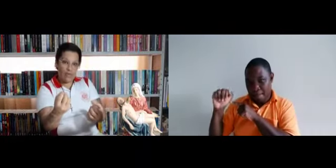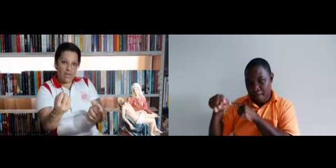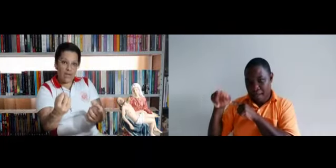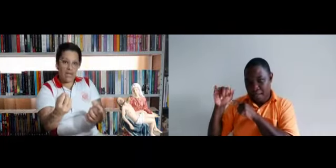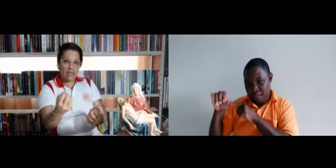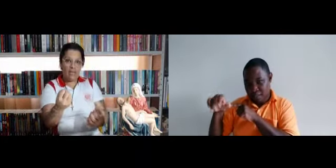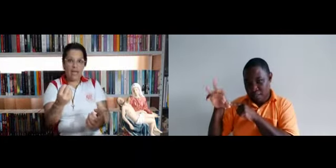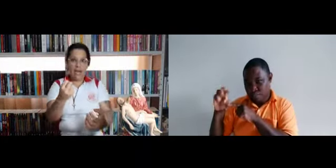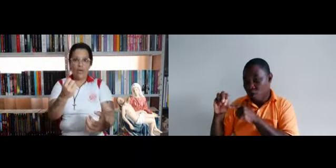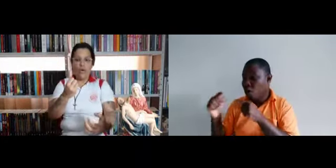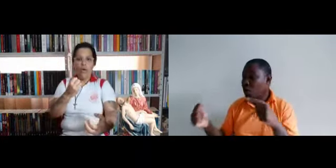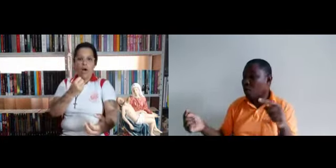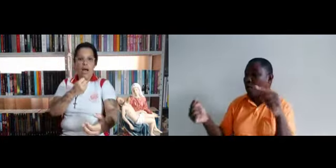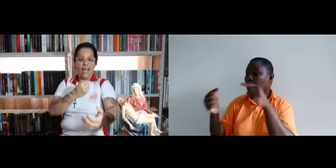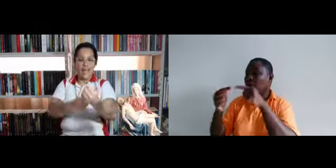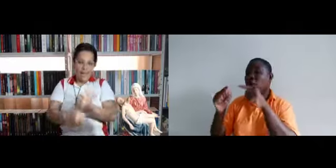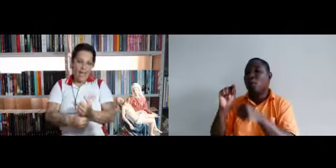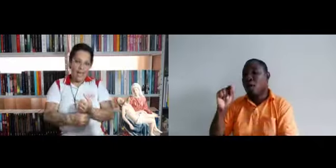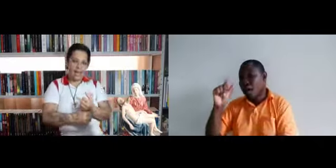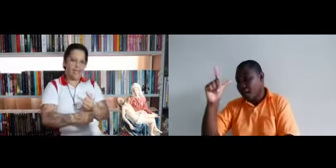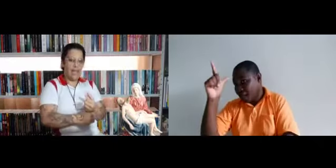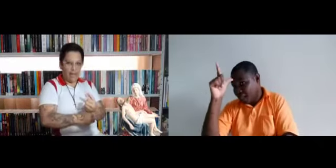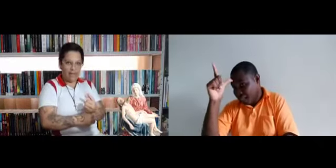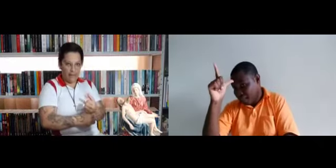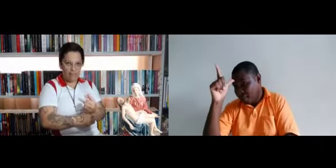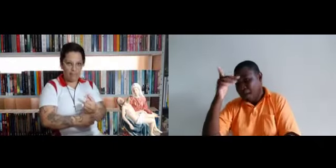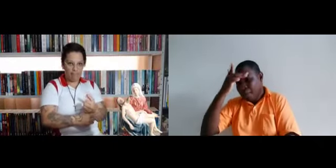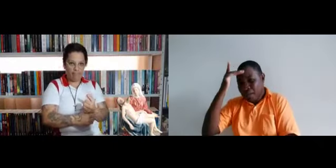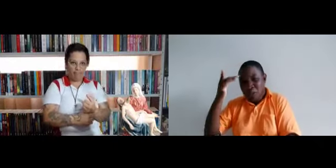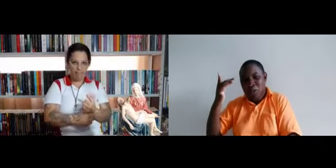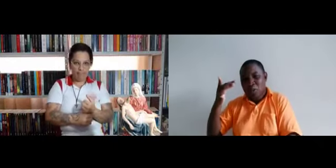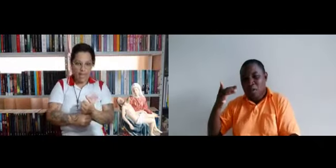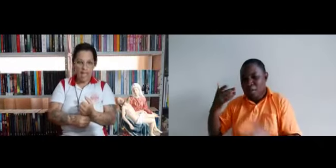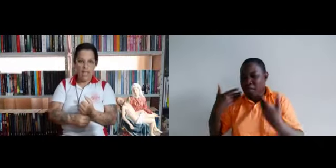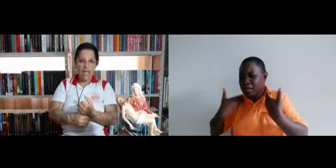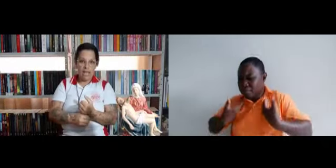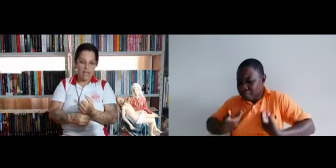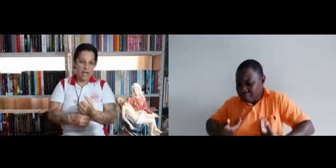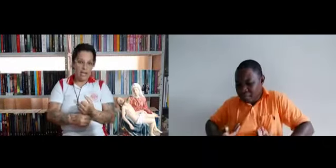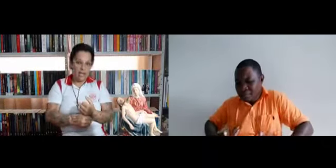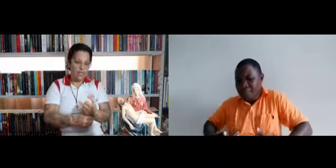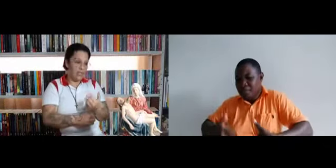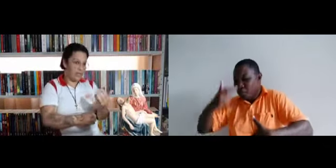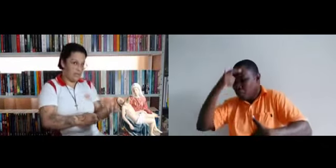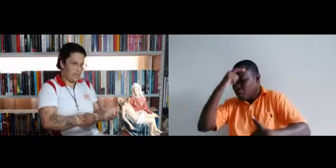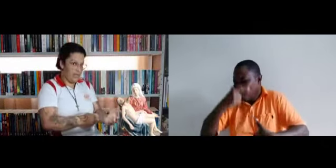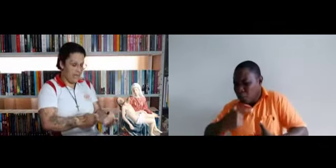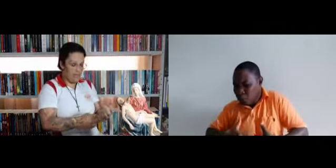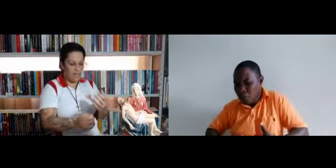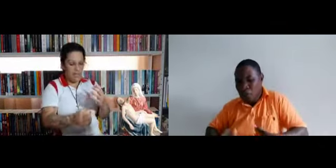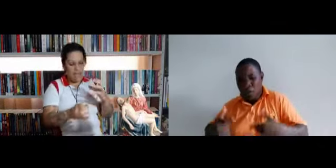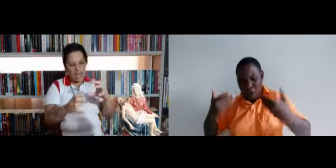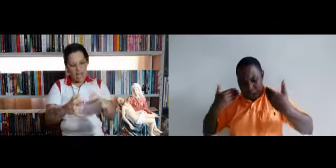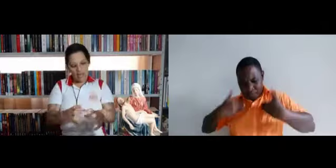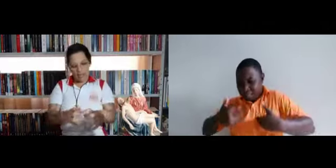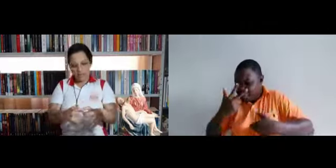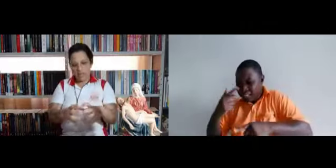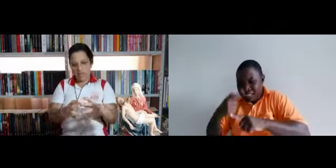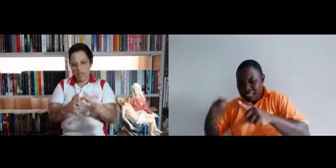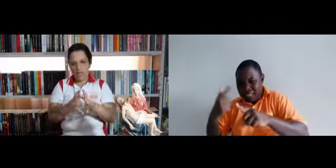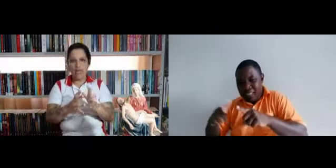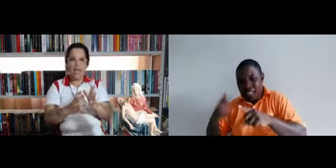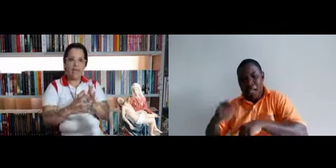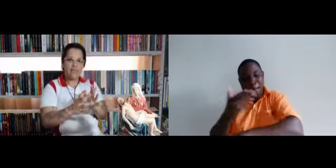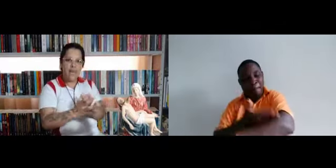a Áustria declarou guerra à Sérvia, né? Sarajevo, capital da Sérvia. A